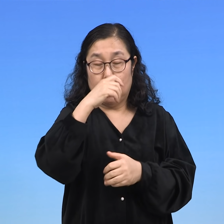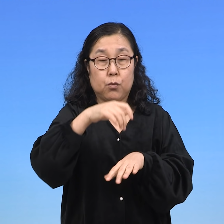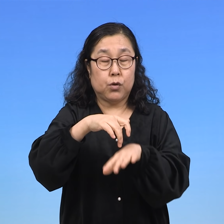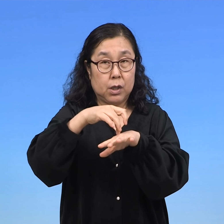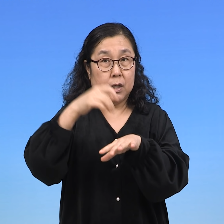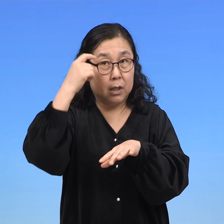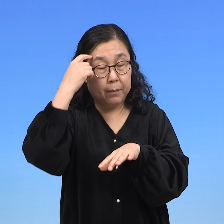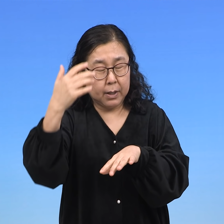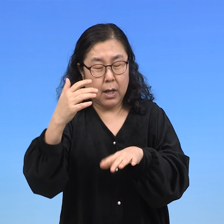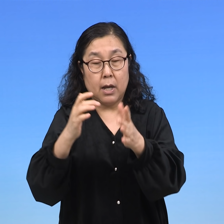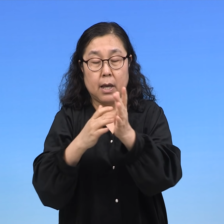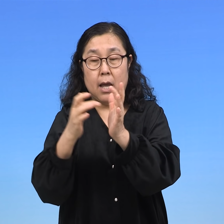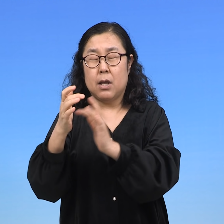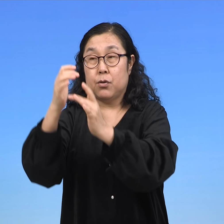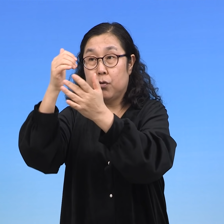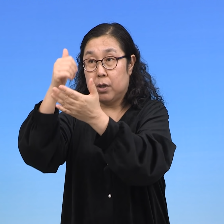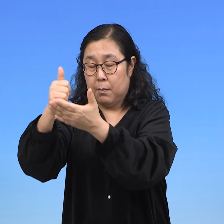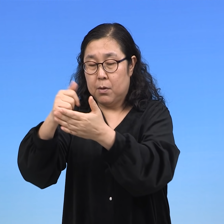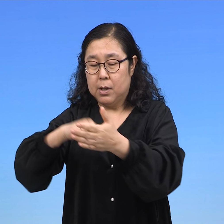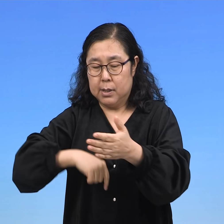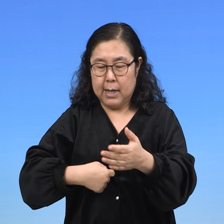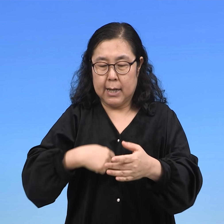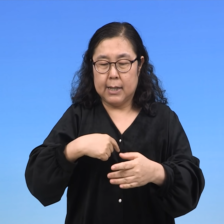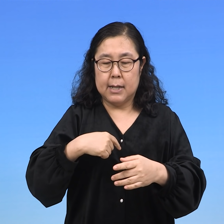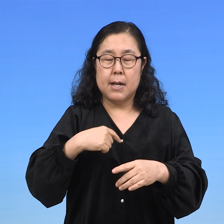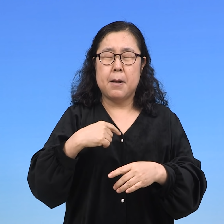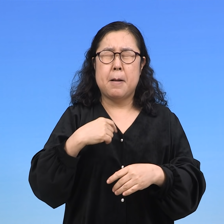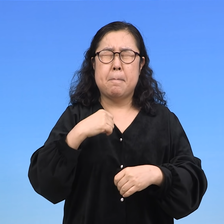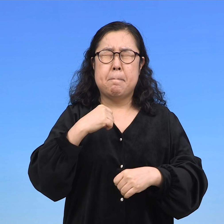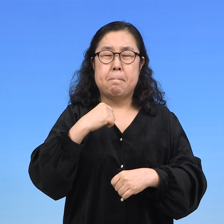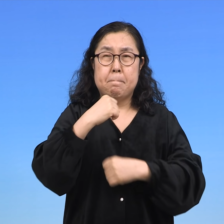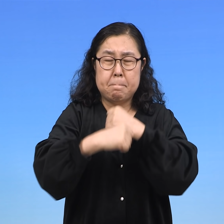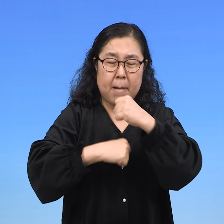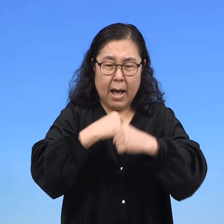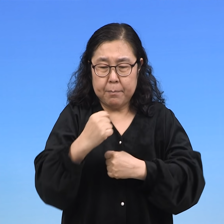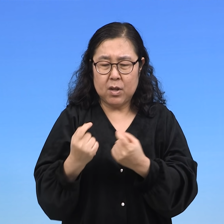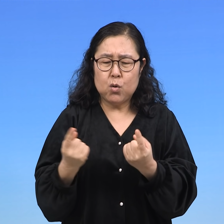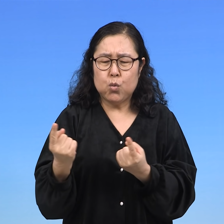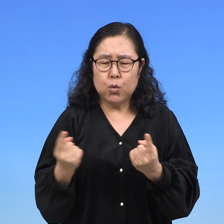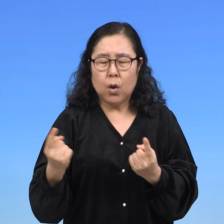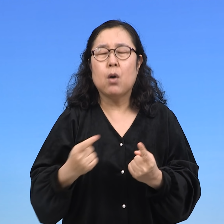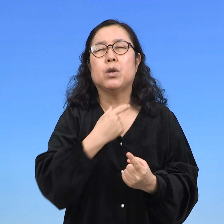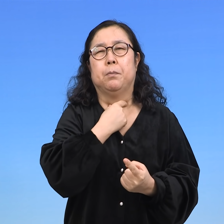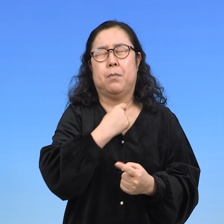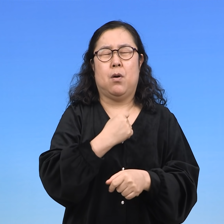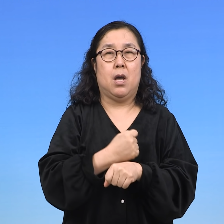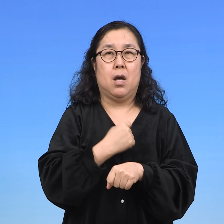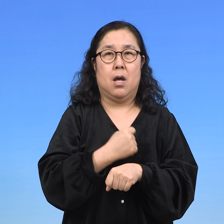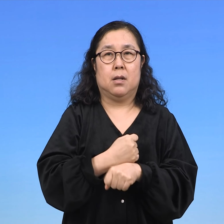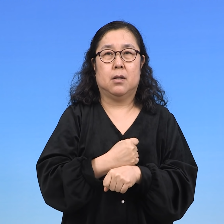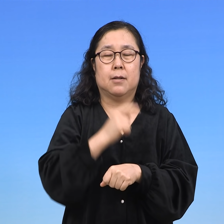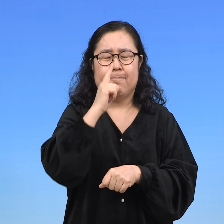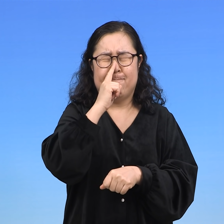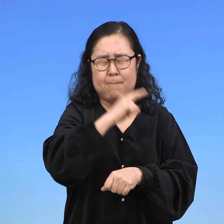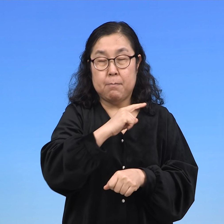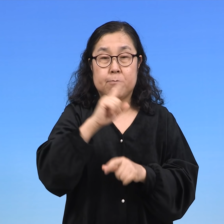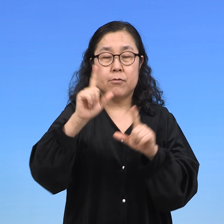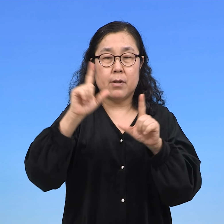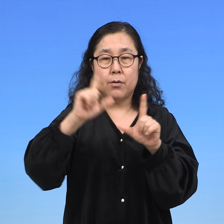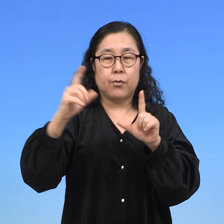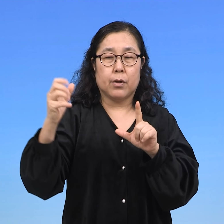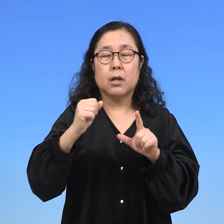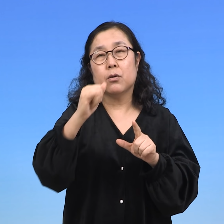귀신입니까? 지금 그들은 예수 그리스도를 지들 마음대로 조정하려고 하는 악한 태도를 보여주고 있는 겁니다.